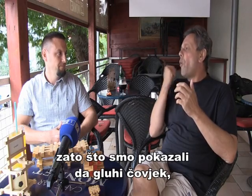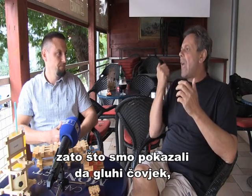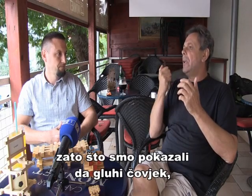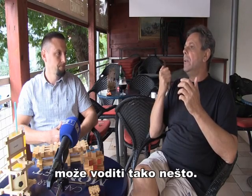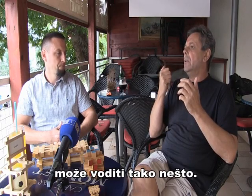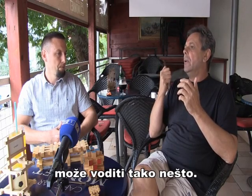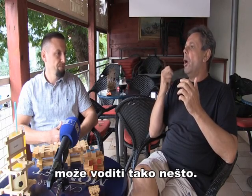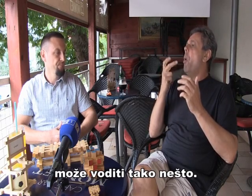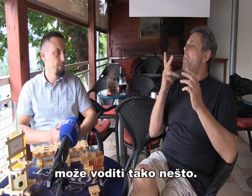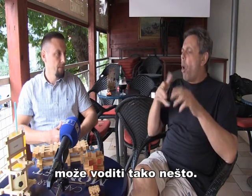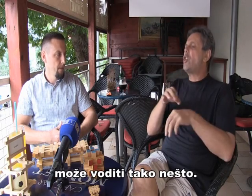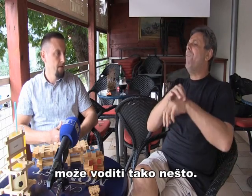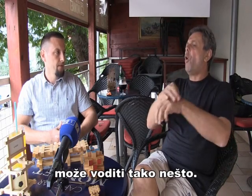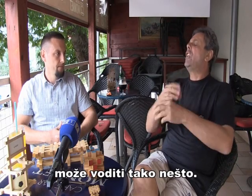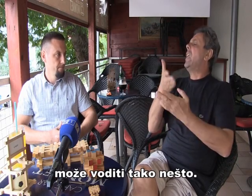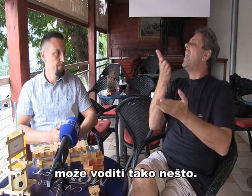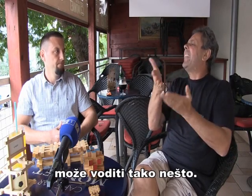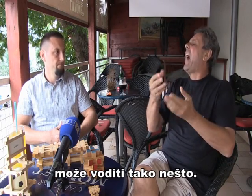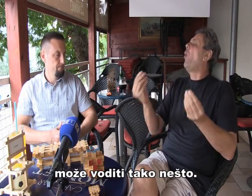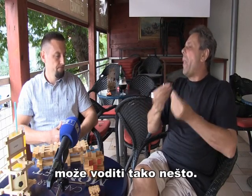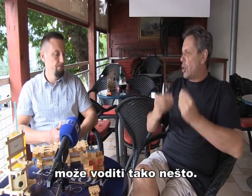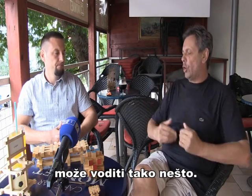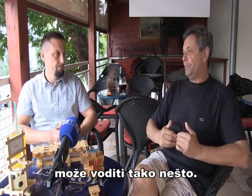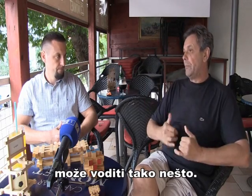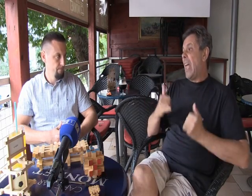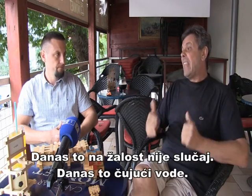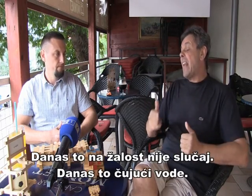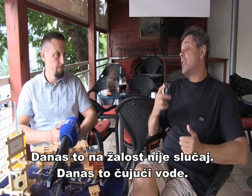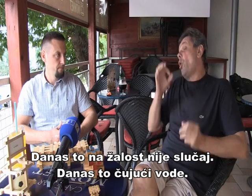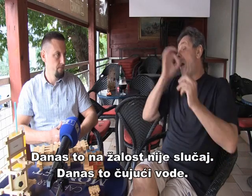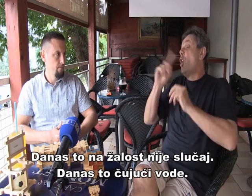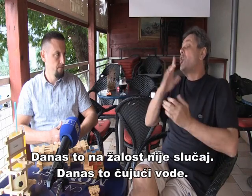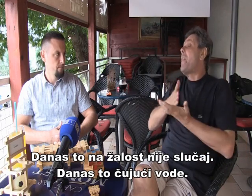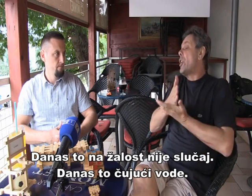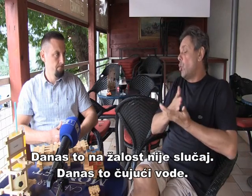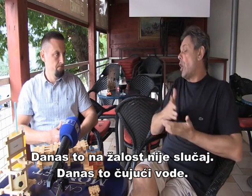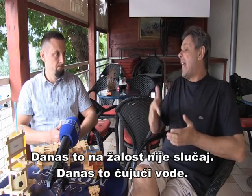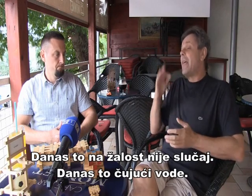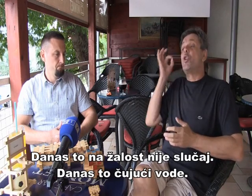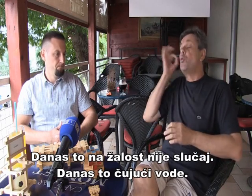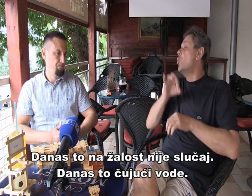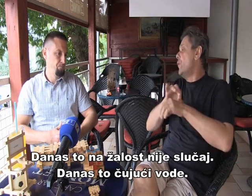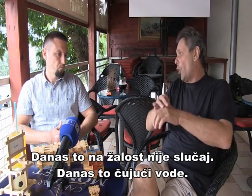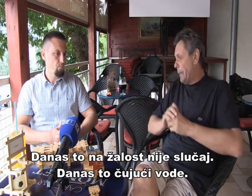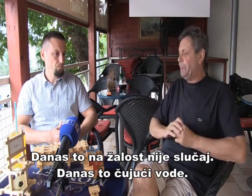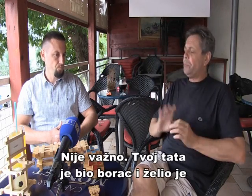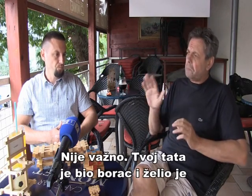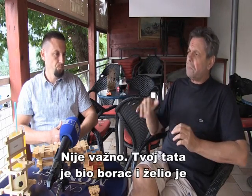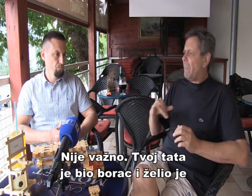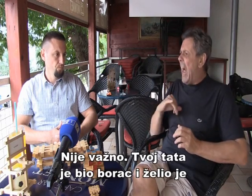čovjek može voditi tako nešto. Danas to, nažalost, nije slučaj, danas čujući vode. Ali